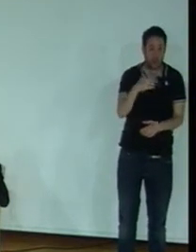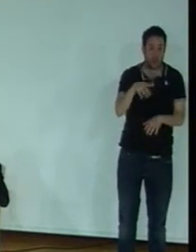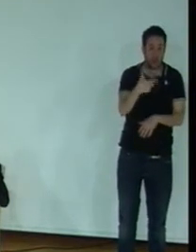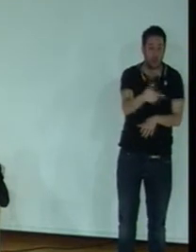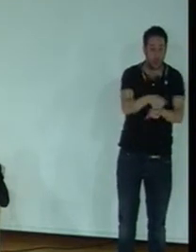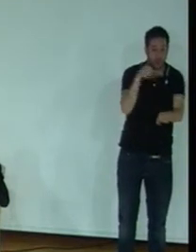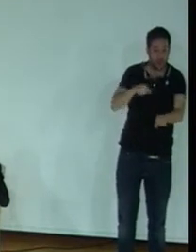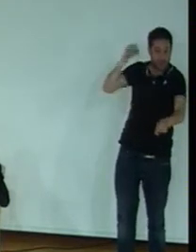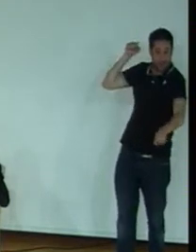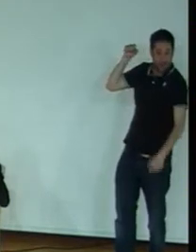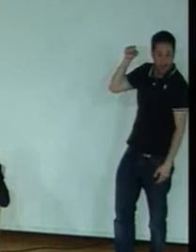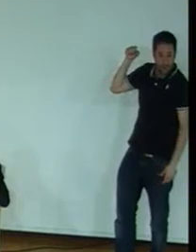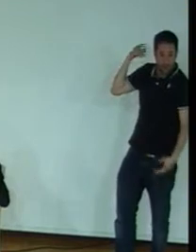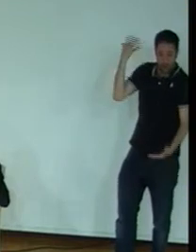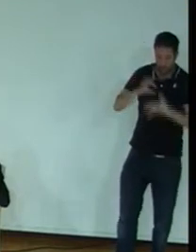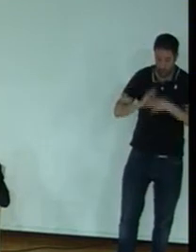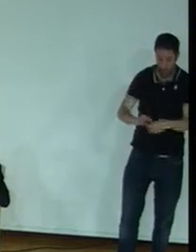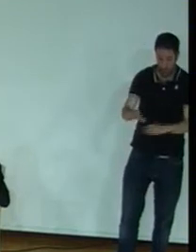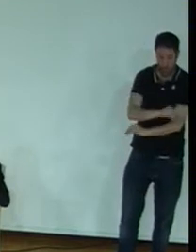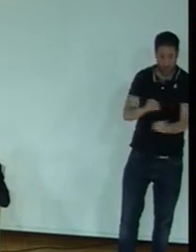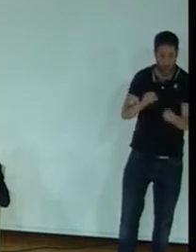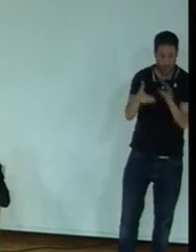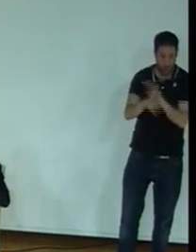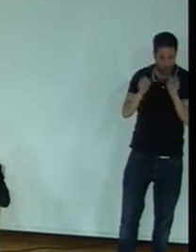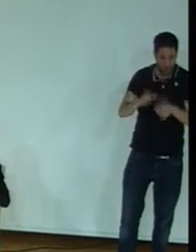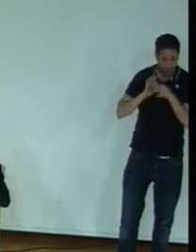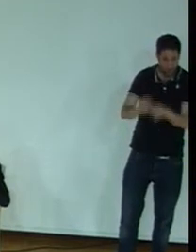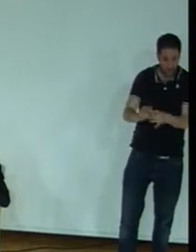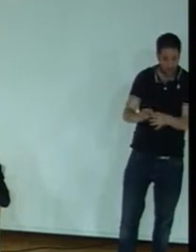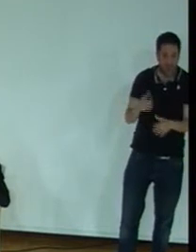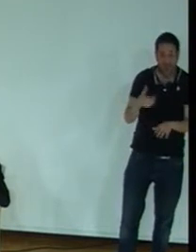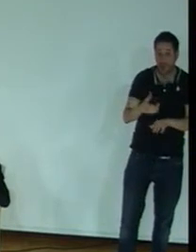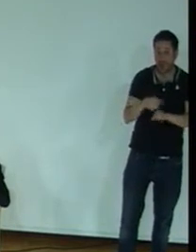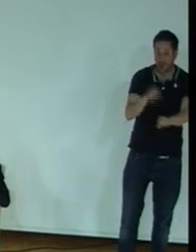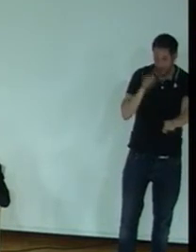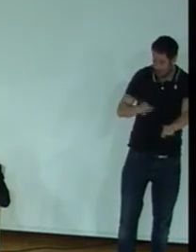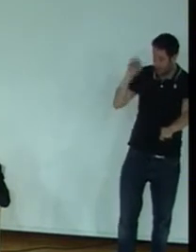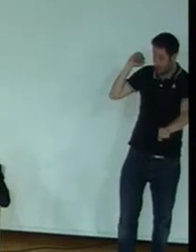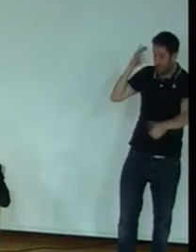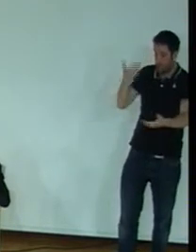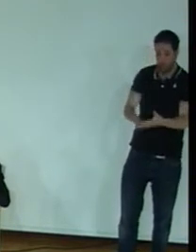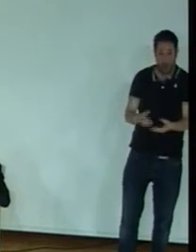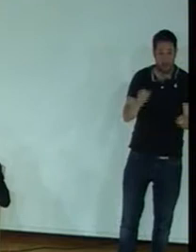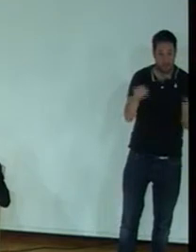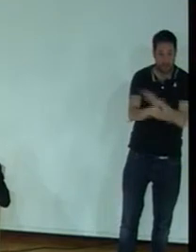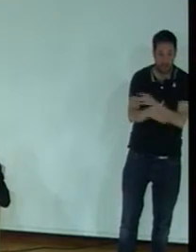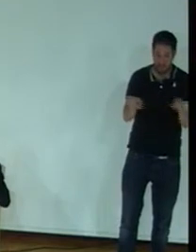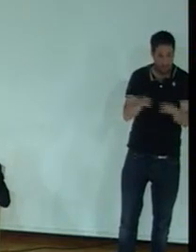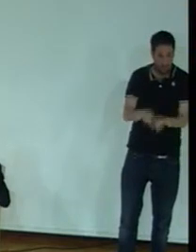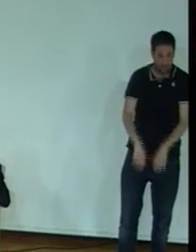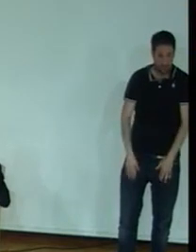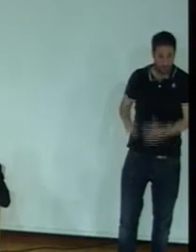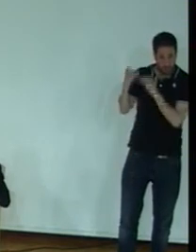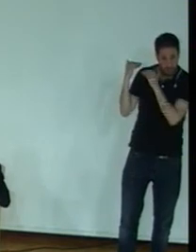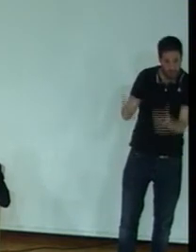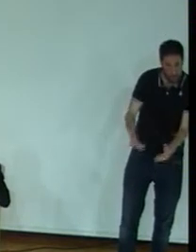qui, de 1800 et quelques, qui s'applique aujourd'hui au fonctionnement d'Internet et qui n'a pas été changée pour Internet. Donc dans certains